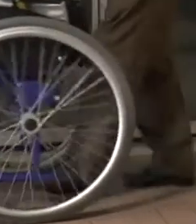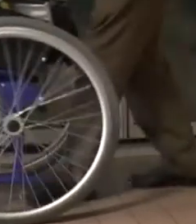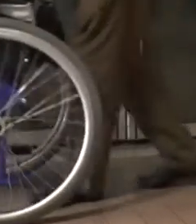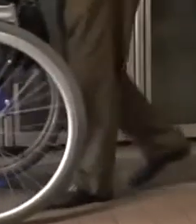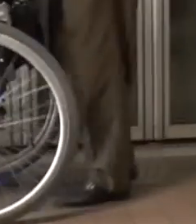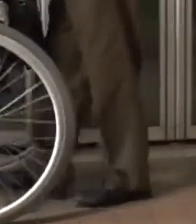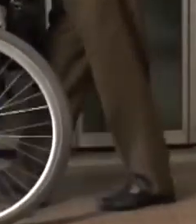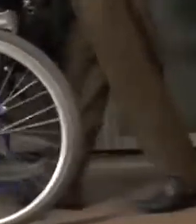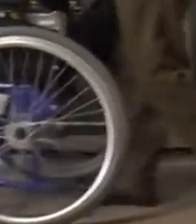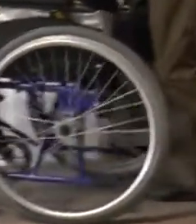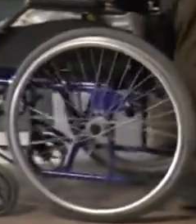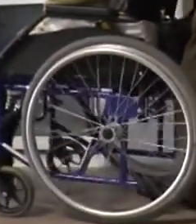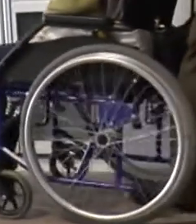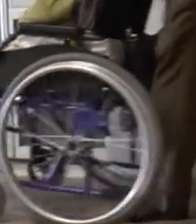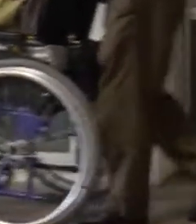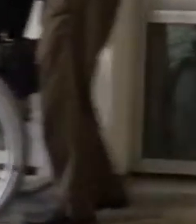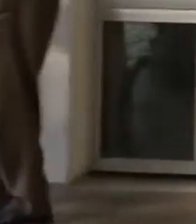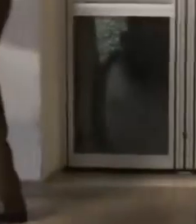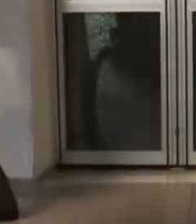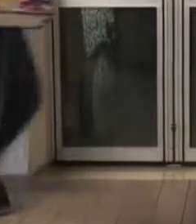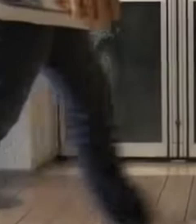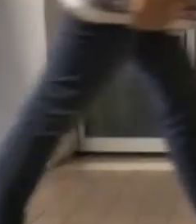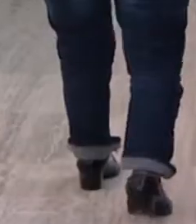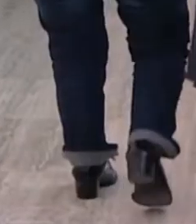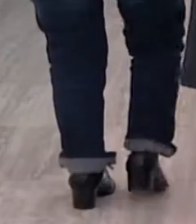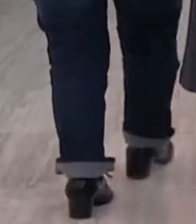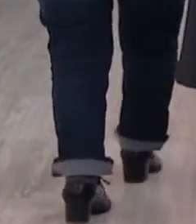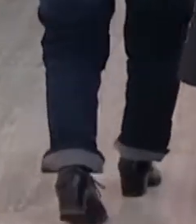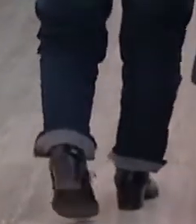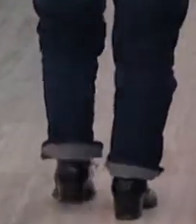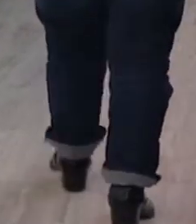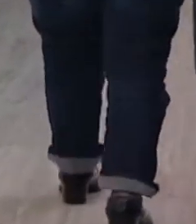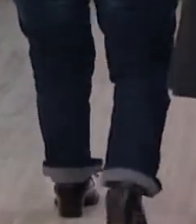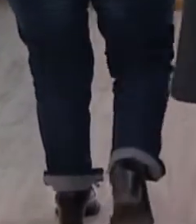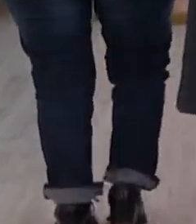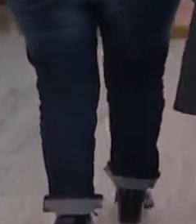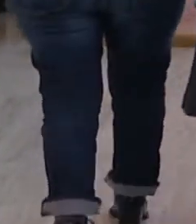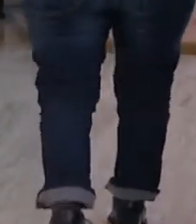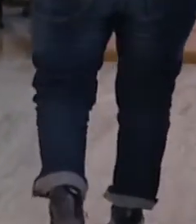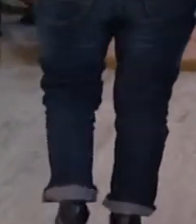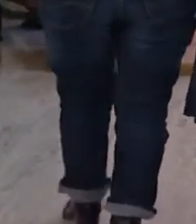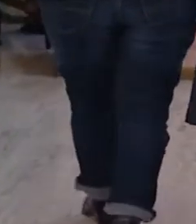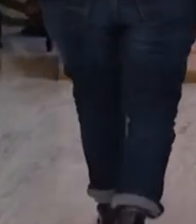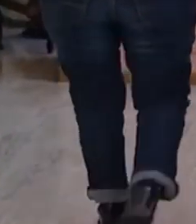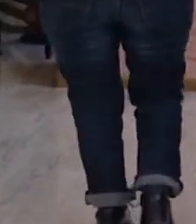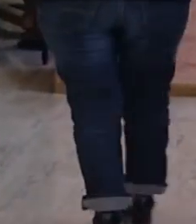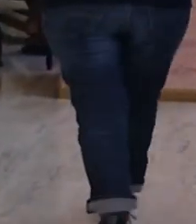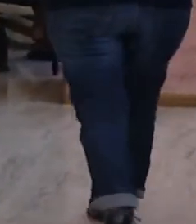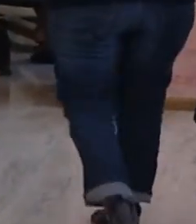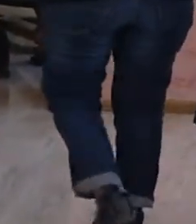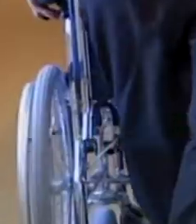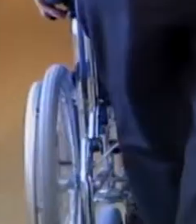330 le case di riposo e di cura ad oggi monitorate nel Veneto con test rapido e successivo tampone per la diagnosi. Con i suoi